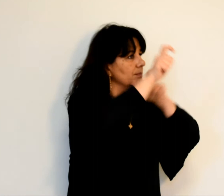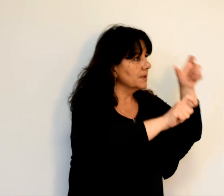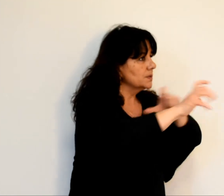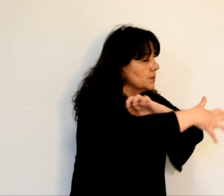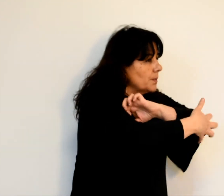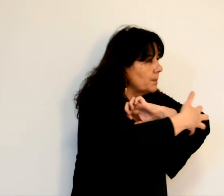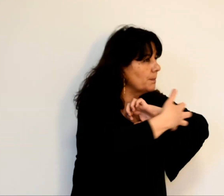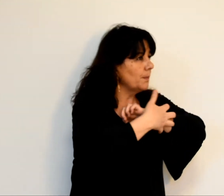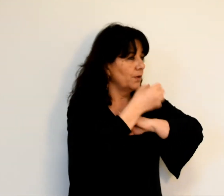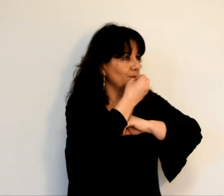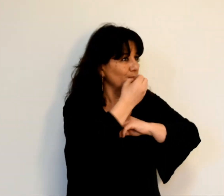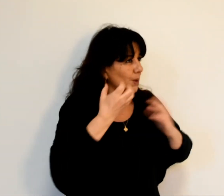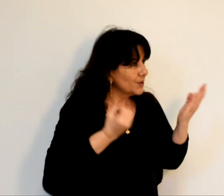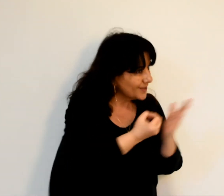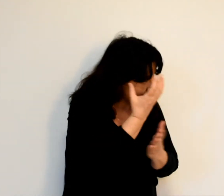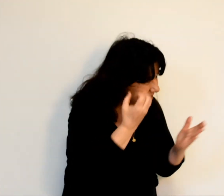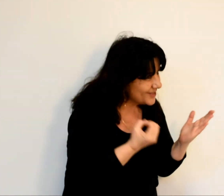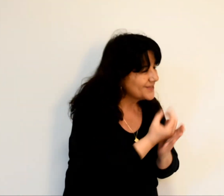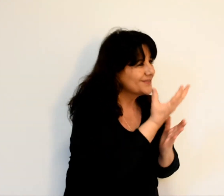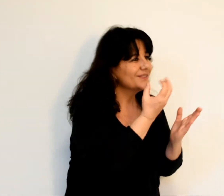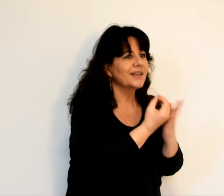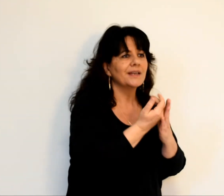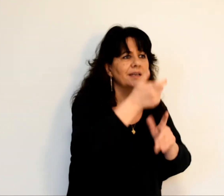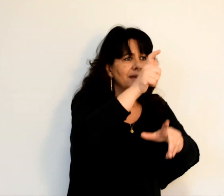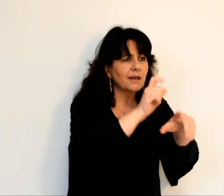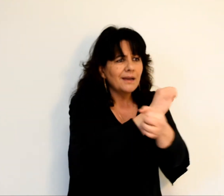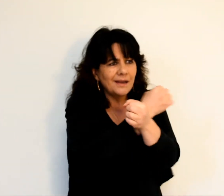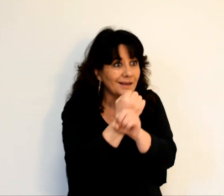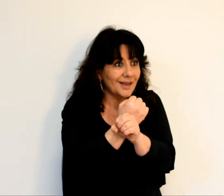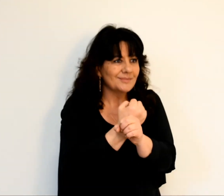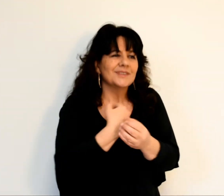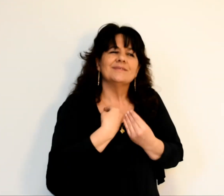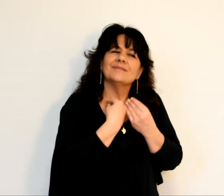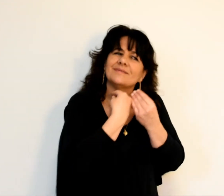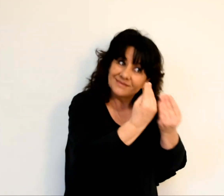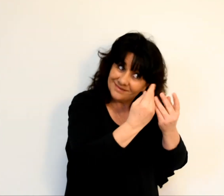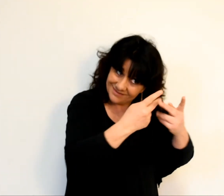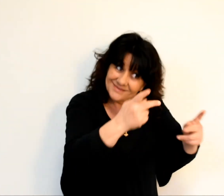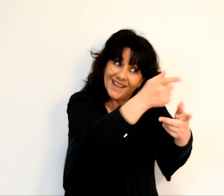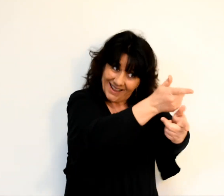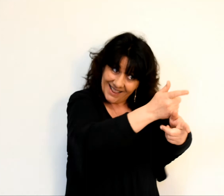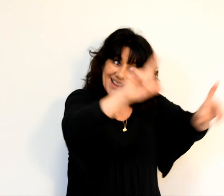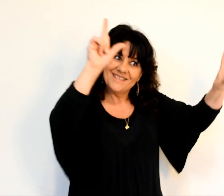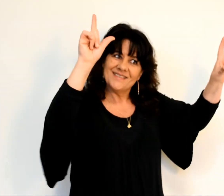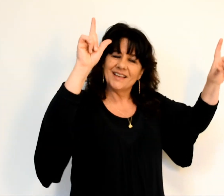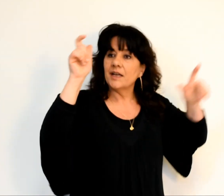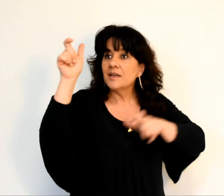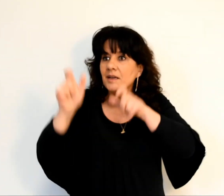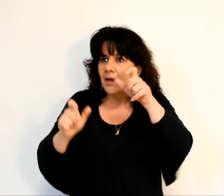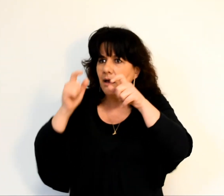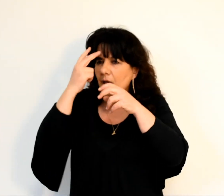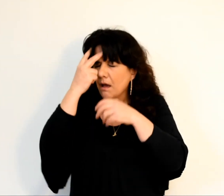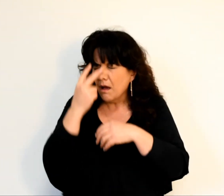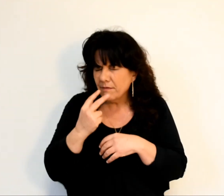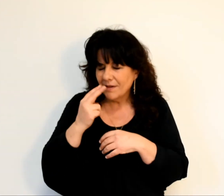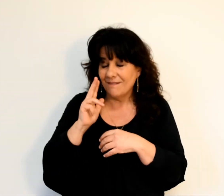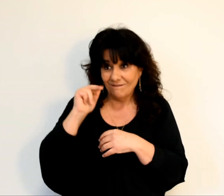leur libération et aux aveugles qu'ils retrouveront la vue, remettre en liberté